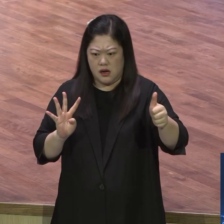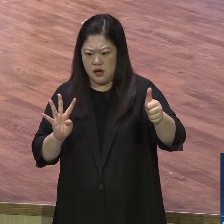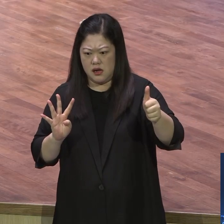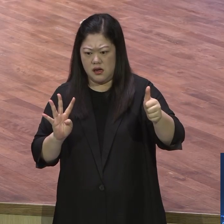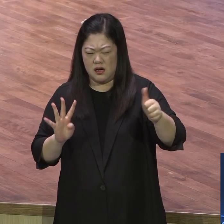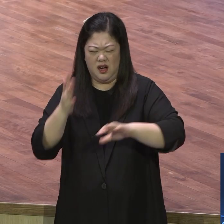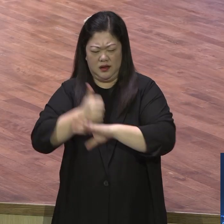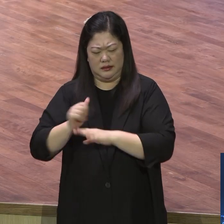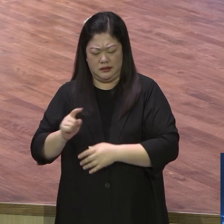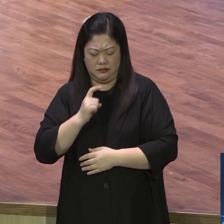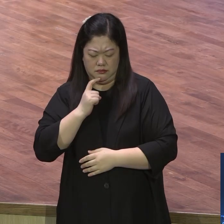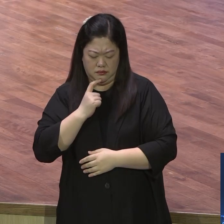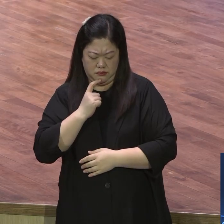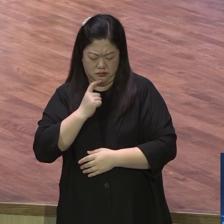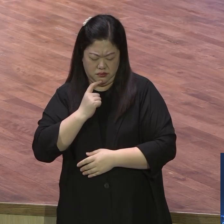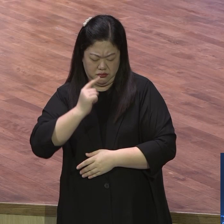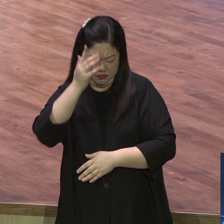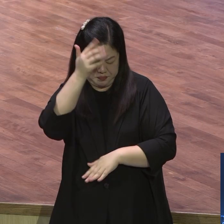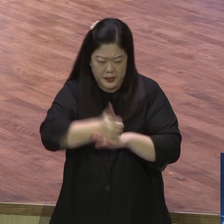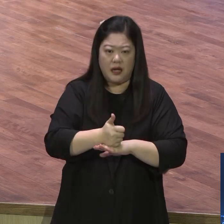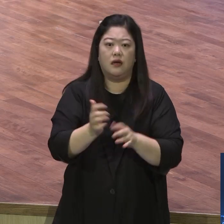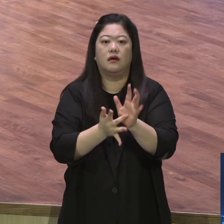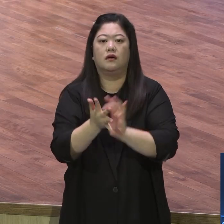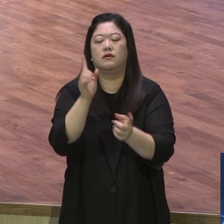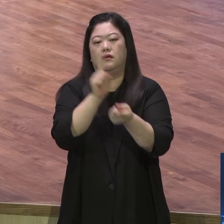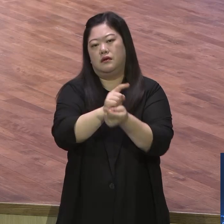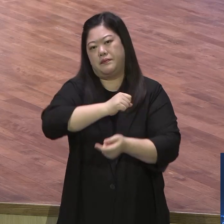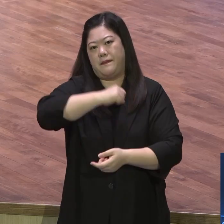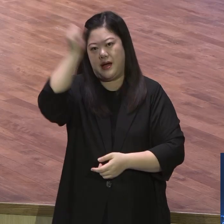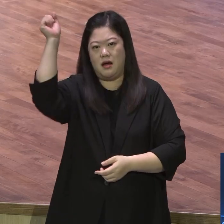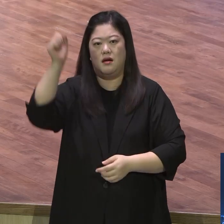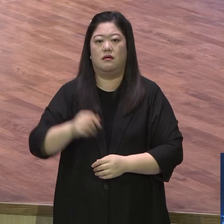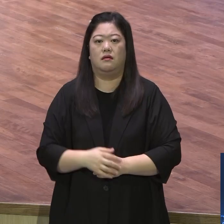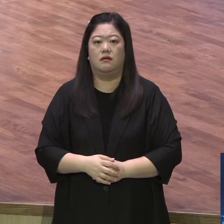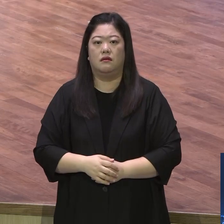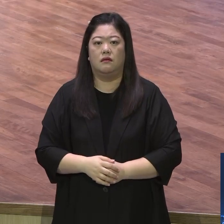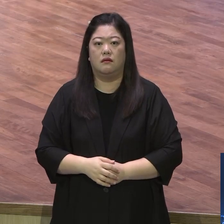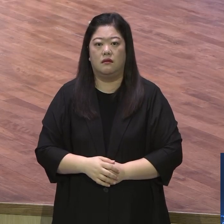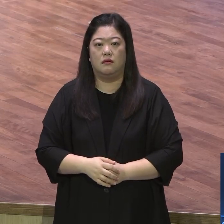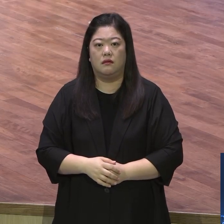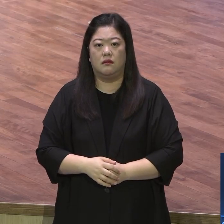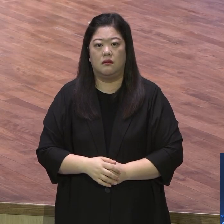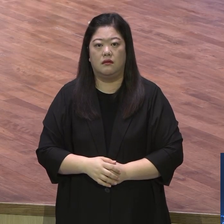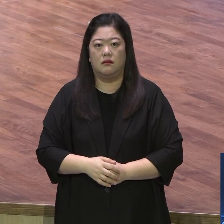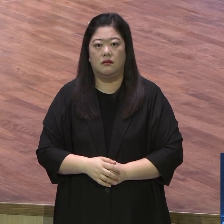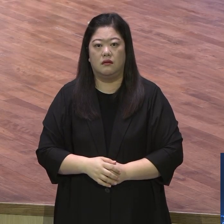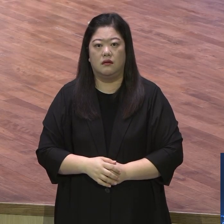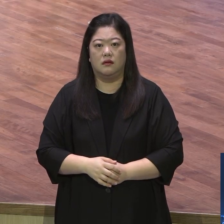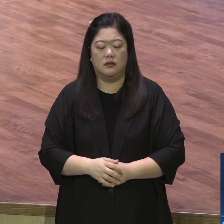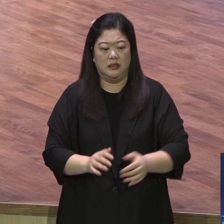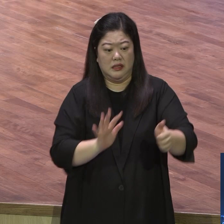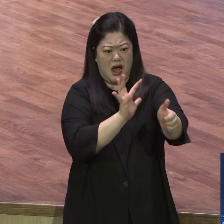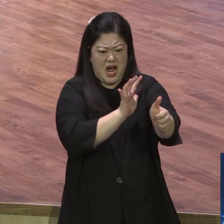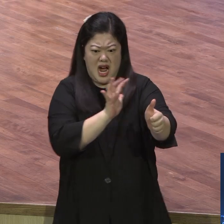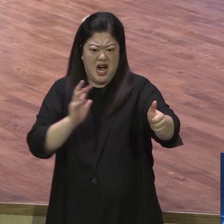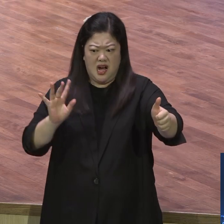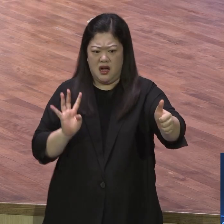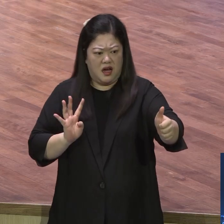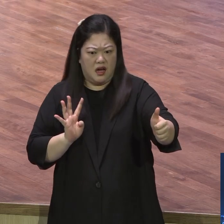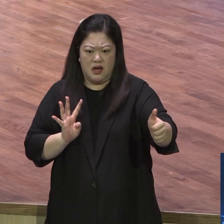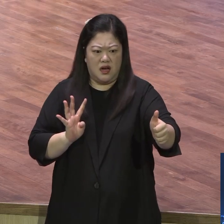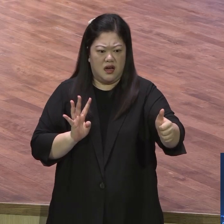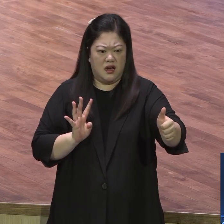행동을 한 이유가 뭐냐 어떻게 이렇게 극단적인 행동을 해서 그 친구를 예수님 앞에 그래로 갔느냐